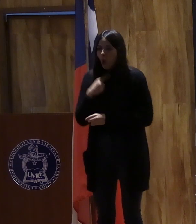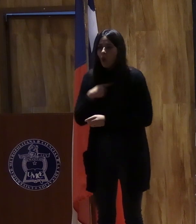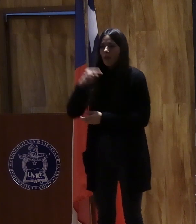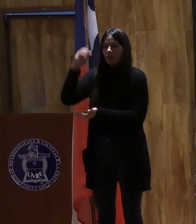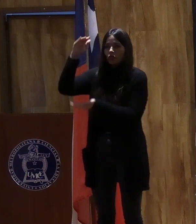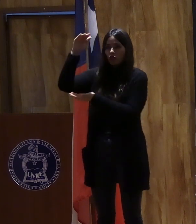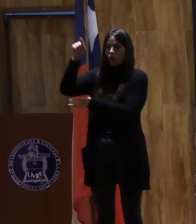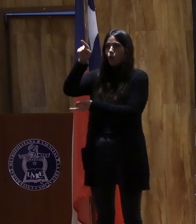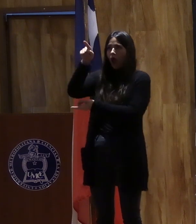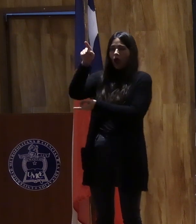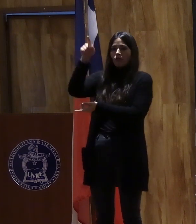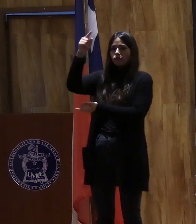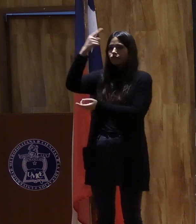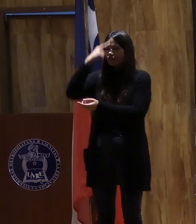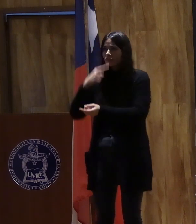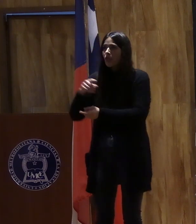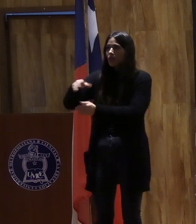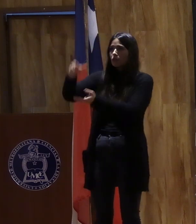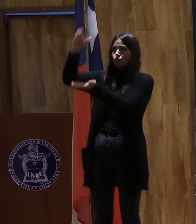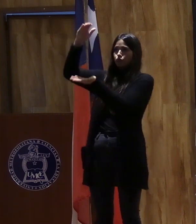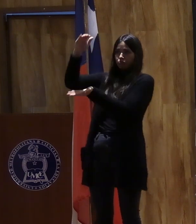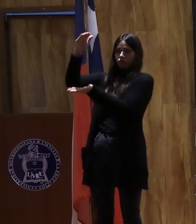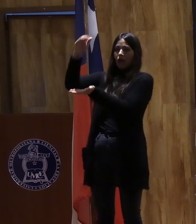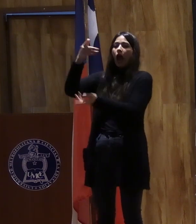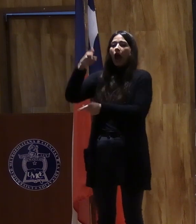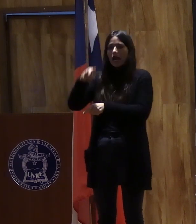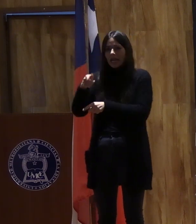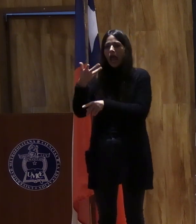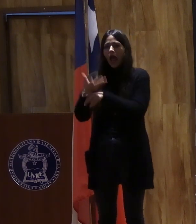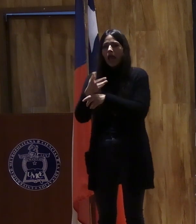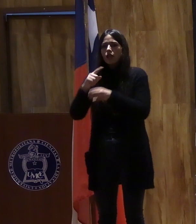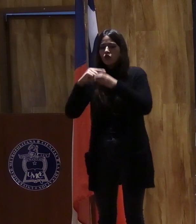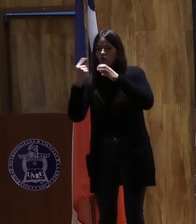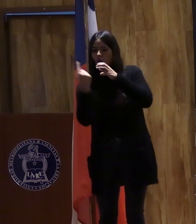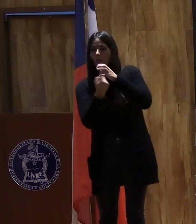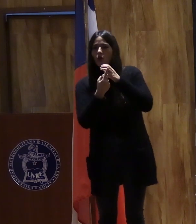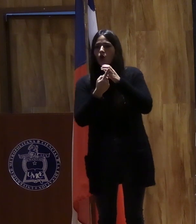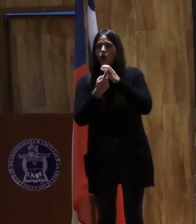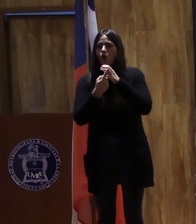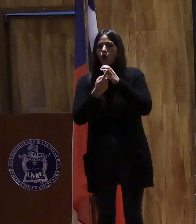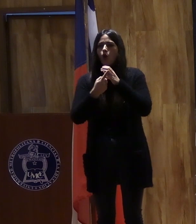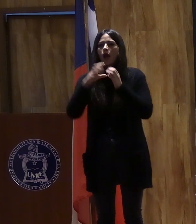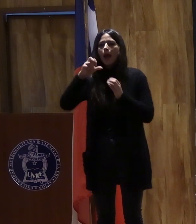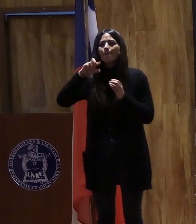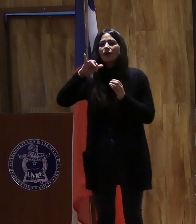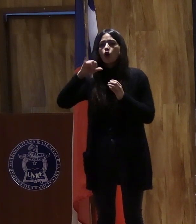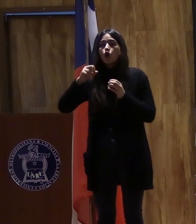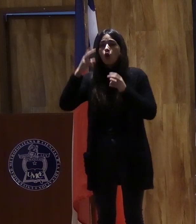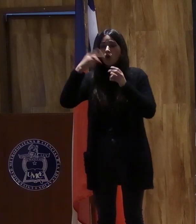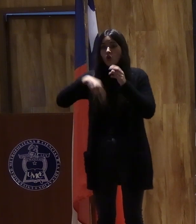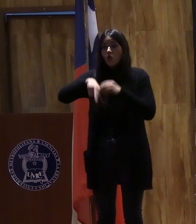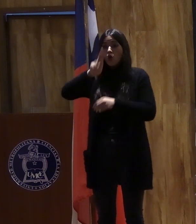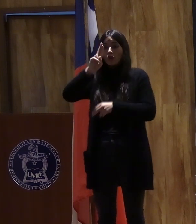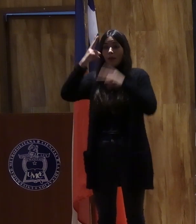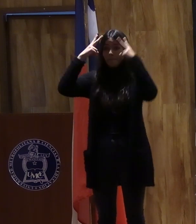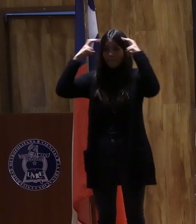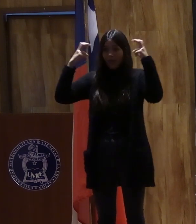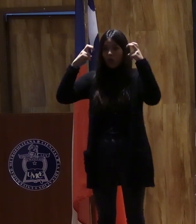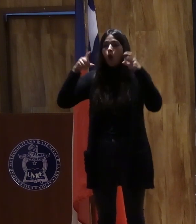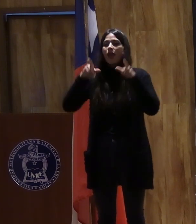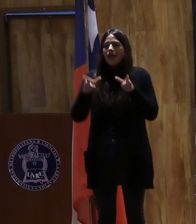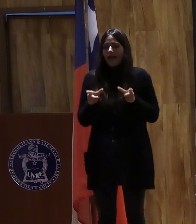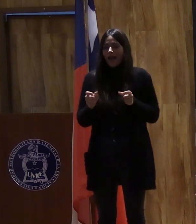trópico de Capricornio. Y bueno, si uno se fuera al norte, en México, está el trópico de